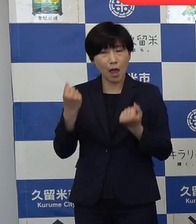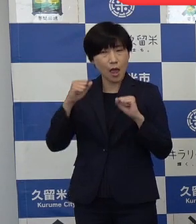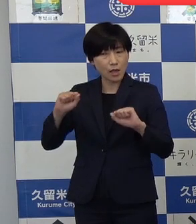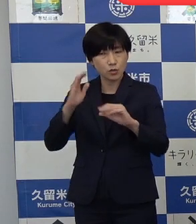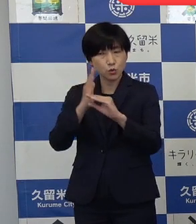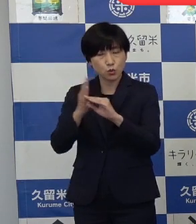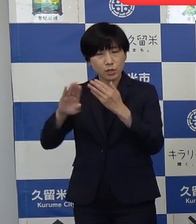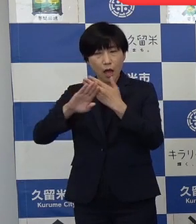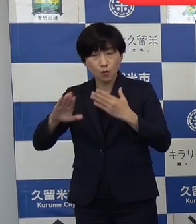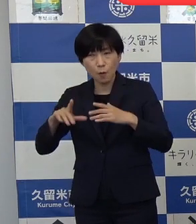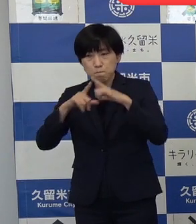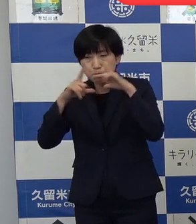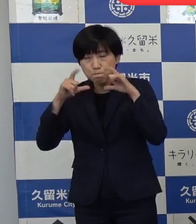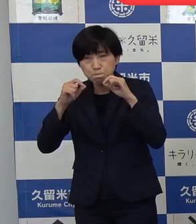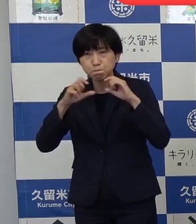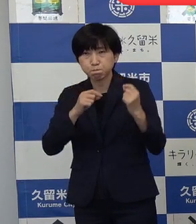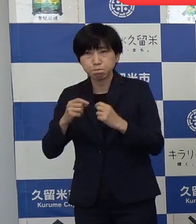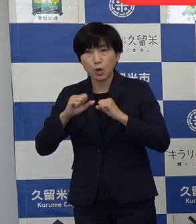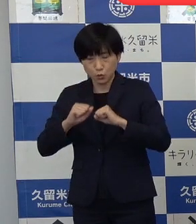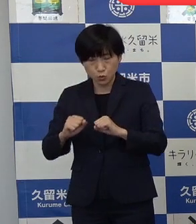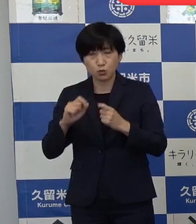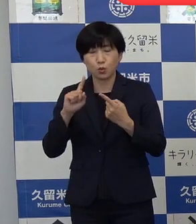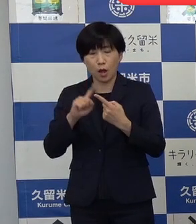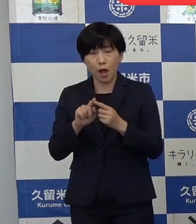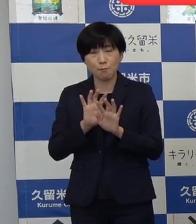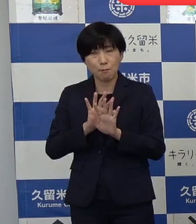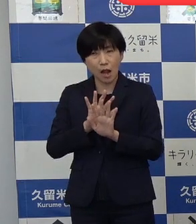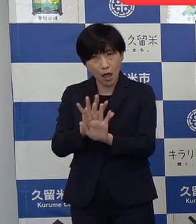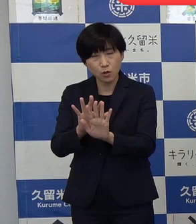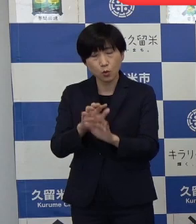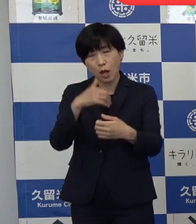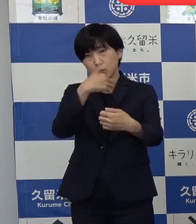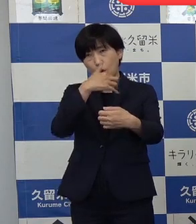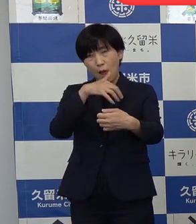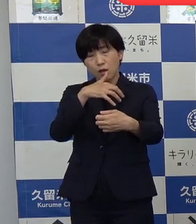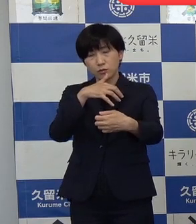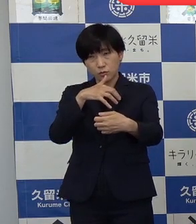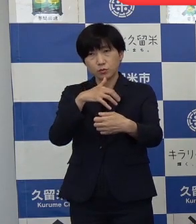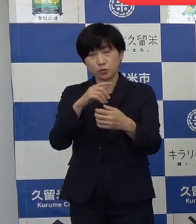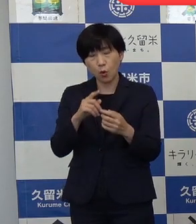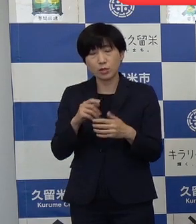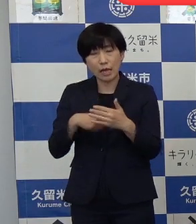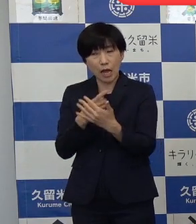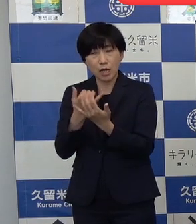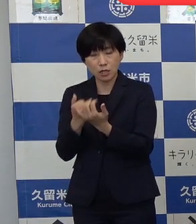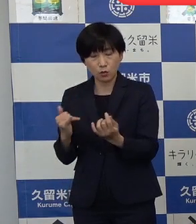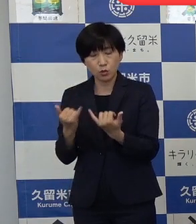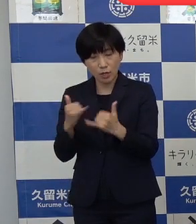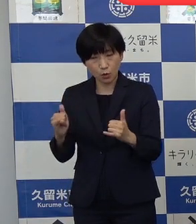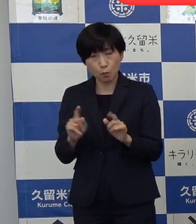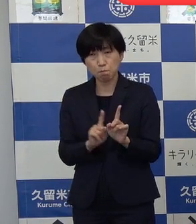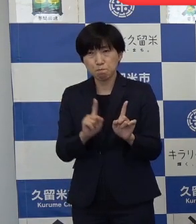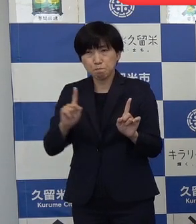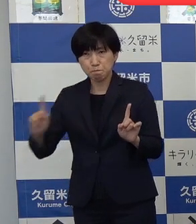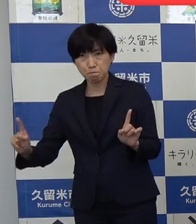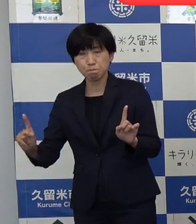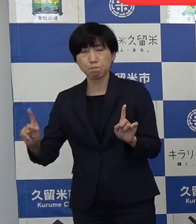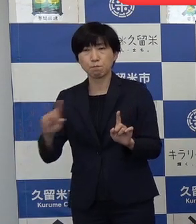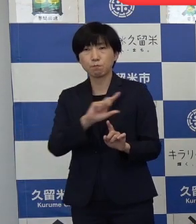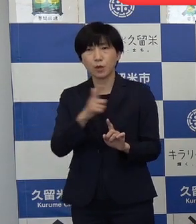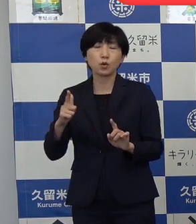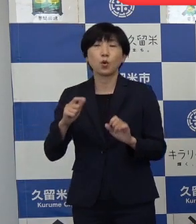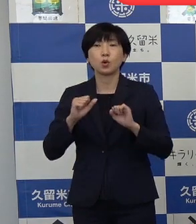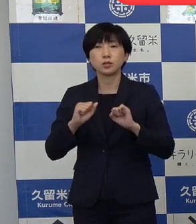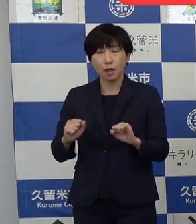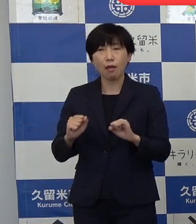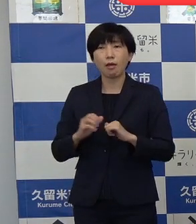スクの着用、パレードやソロバン総踊りでの参加者間の十分な距離を確保